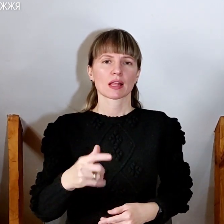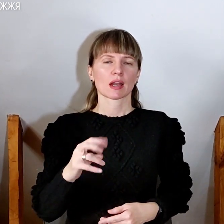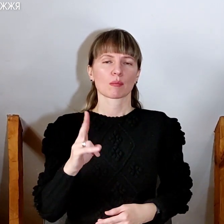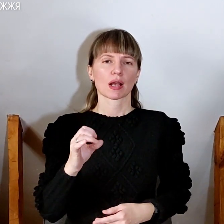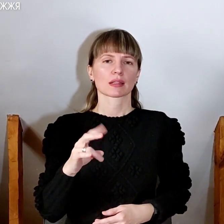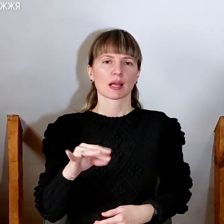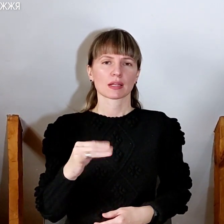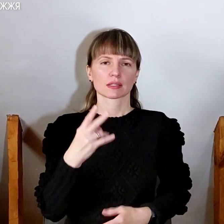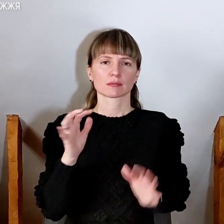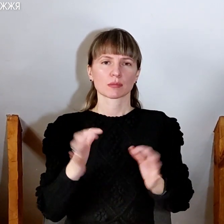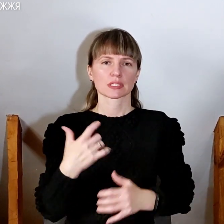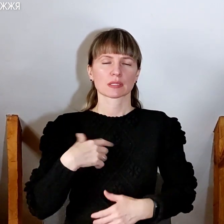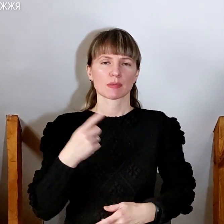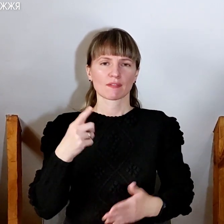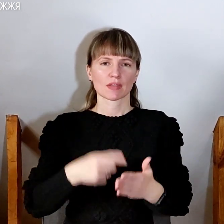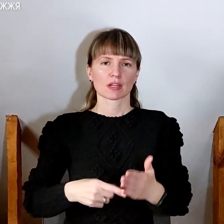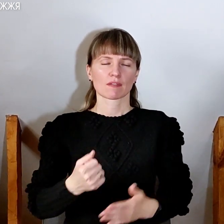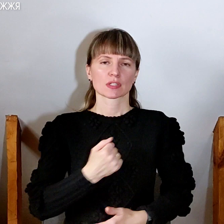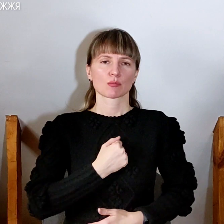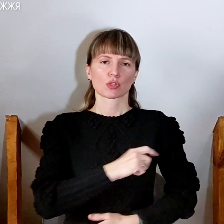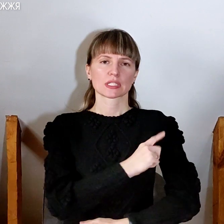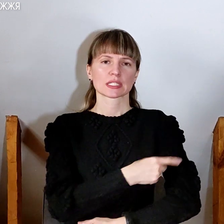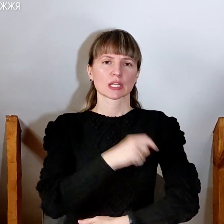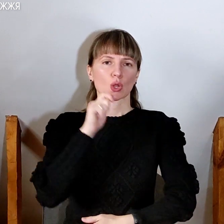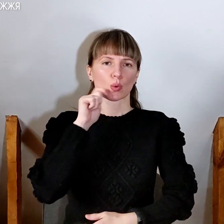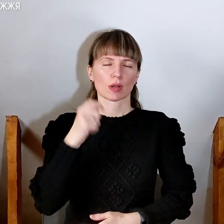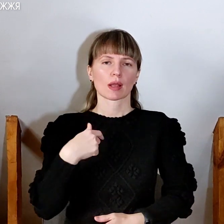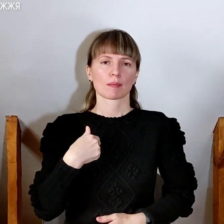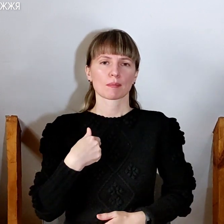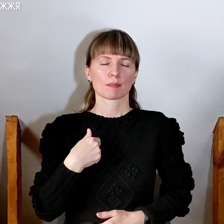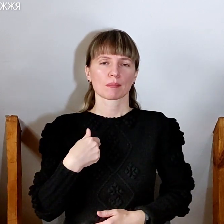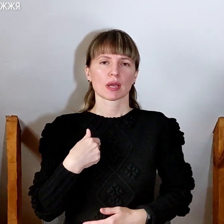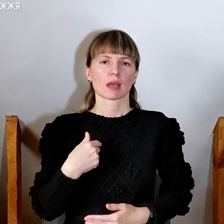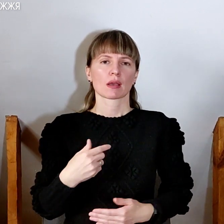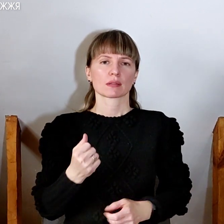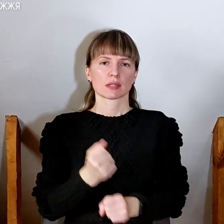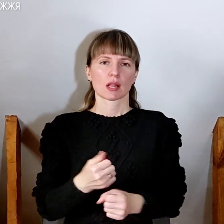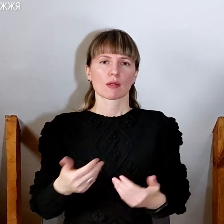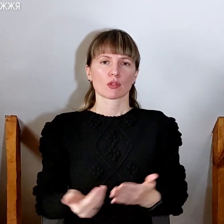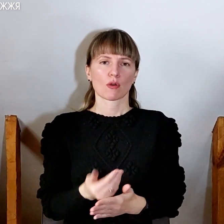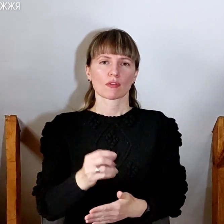своїх рідних та віримо в Збройні Сили України. Ми виходимо для вас з новинами щодві години.